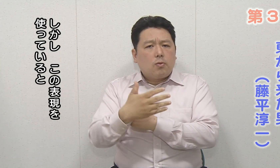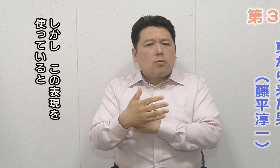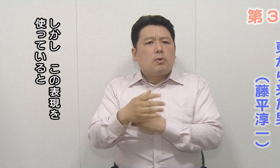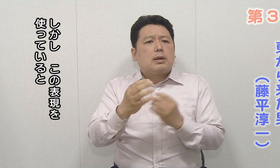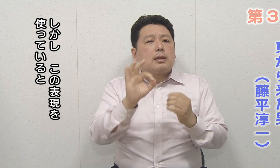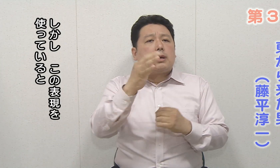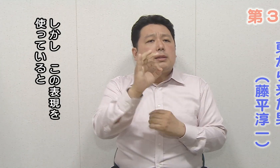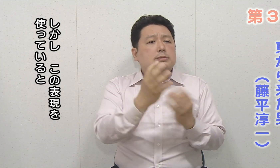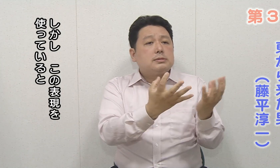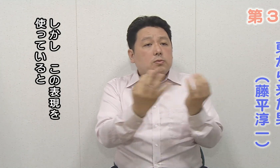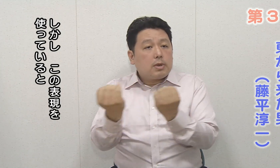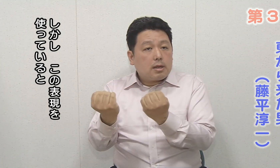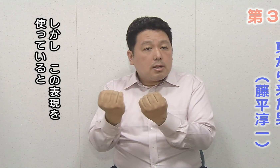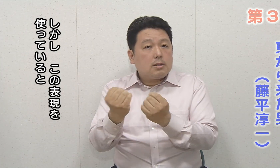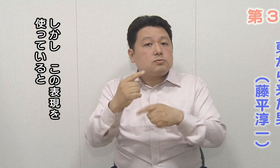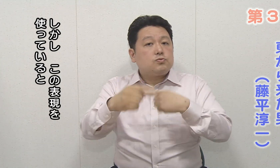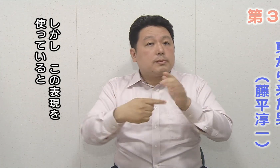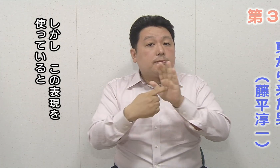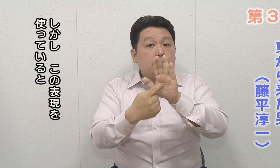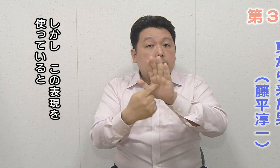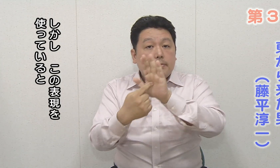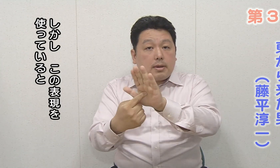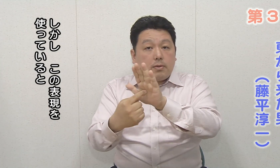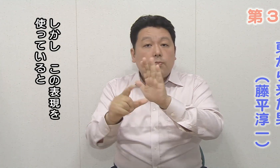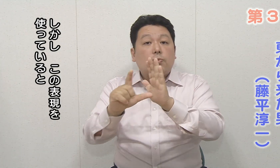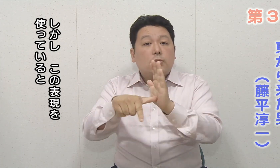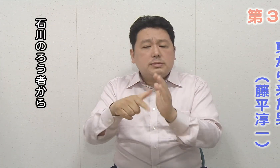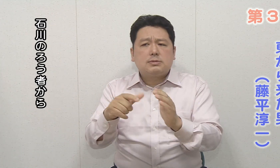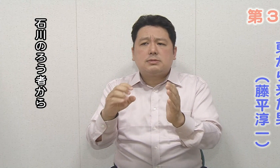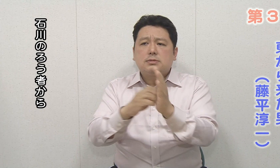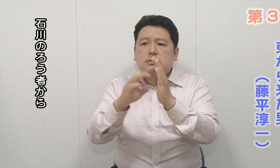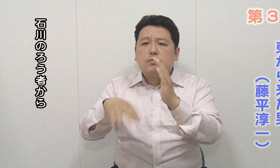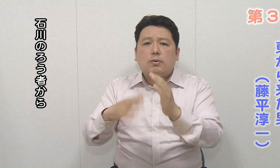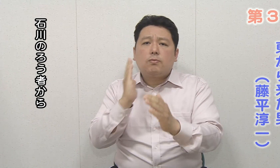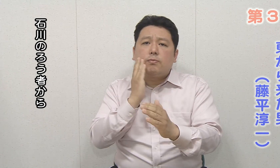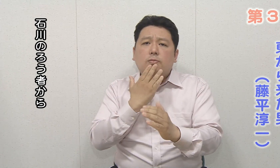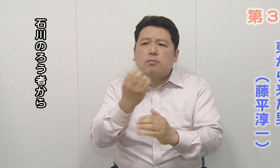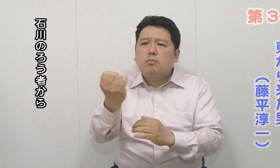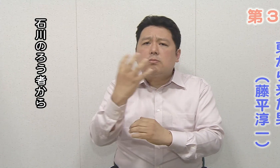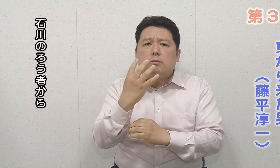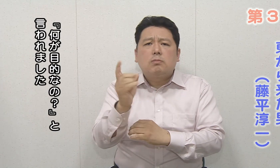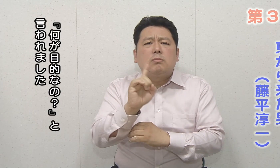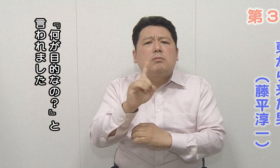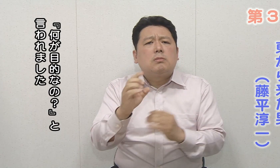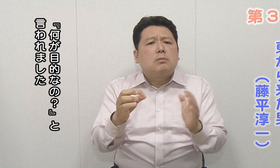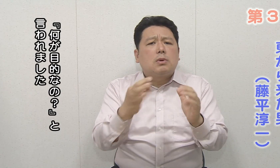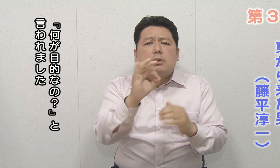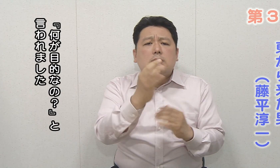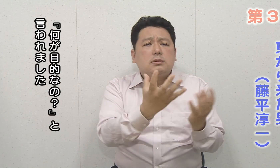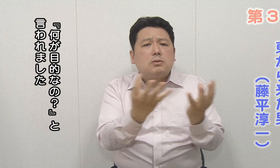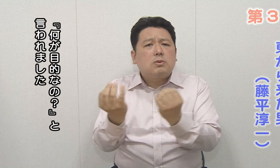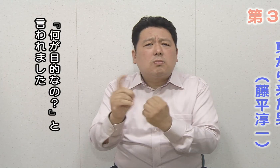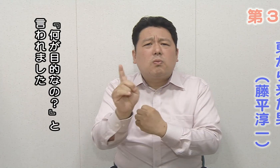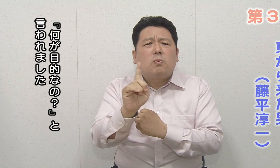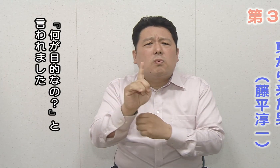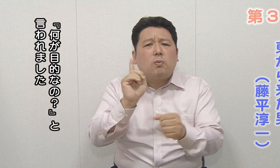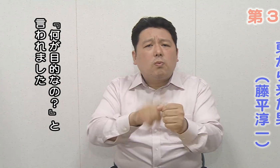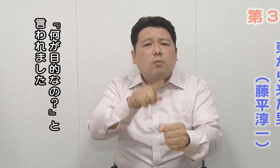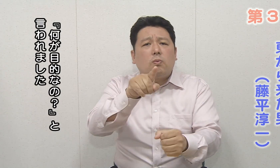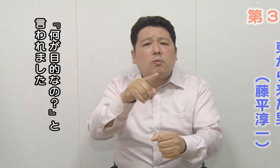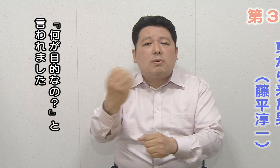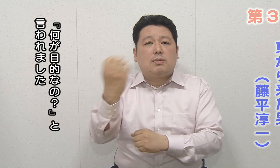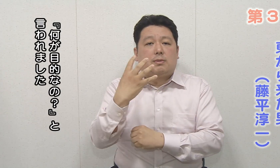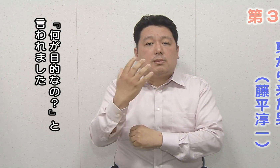現していました。しかしこの表現を使っていると、石川のろう者から何が目的な